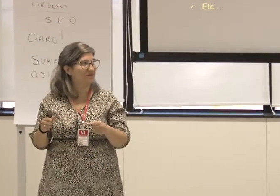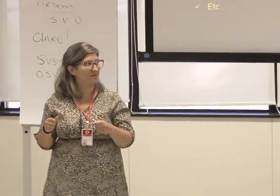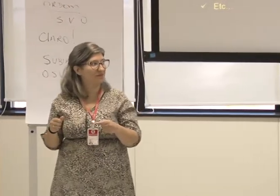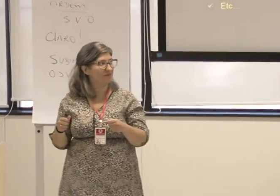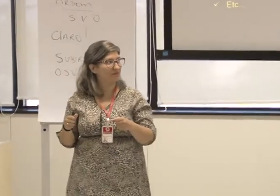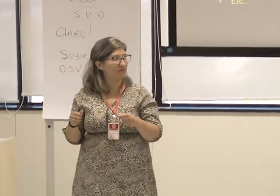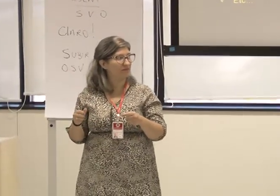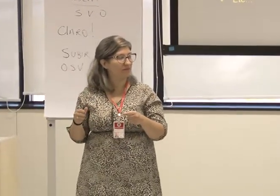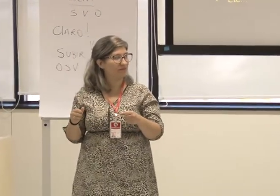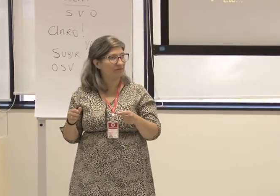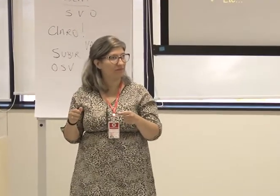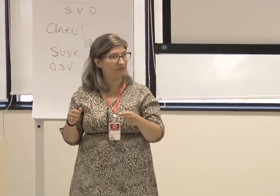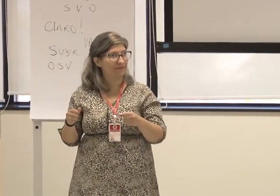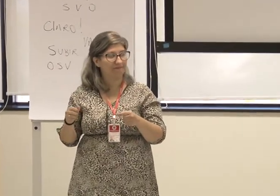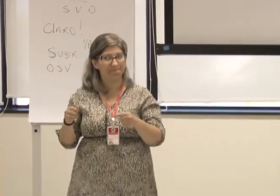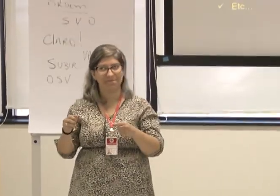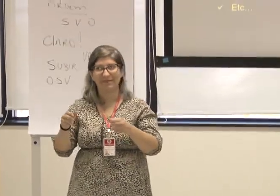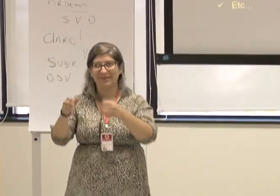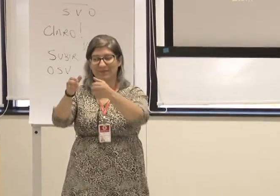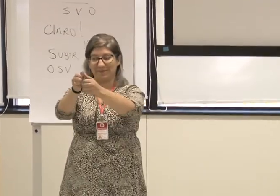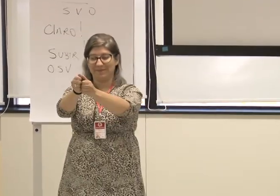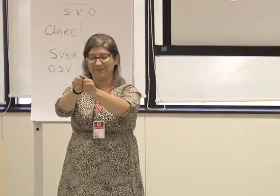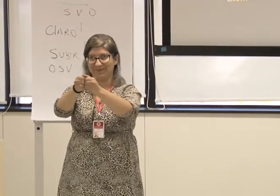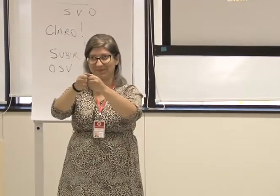de alho poró. É bom.